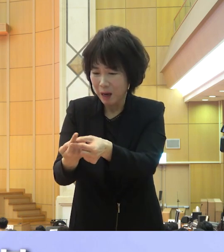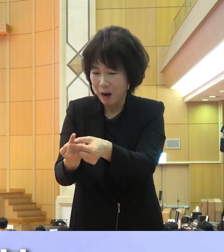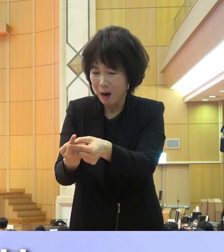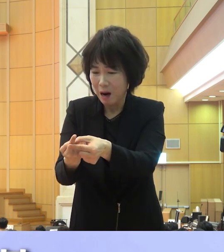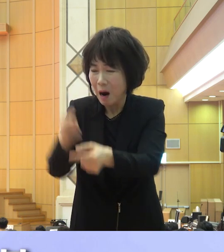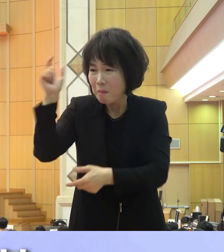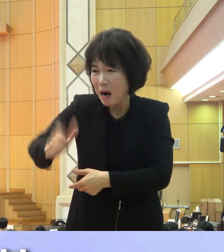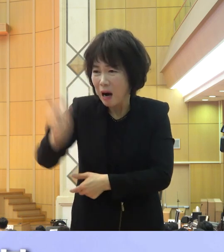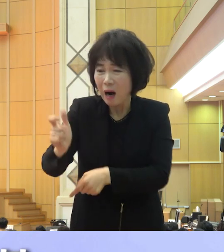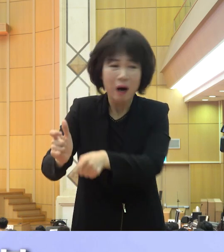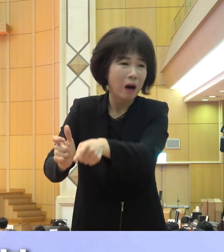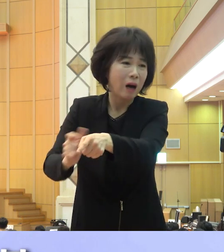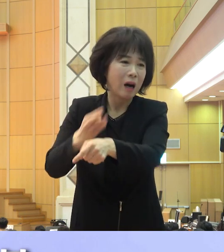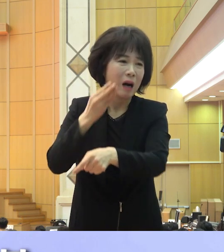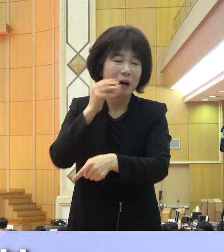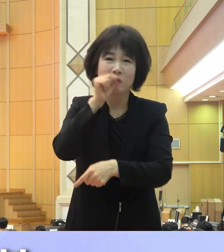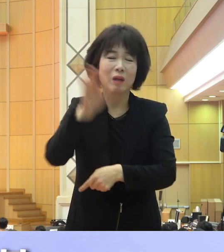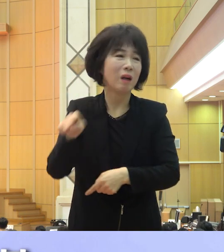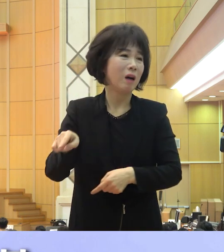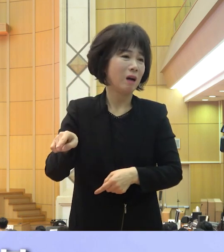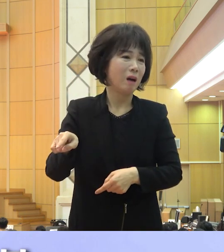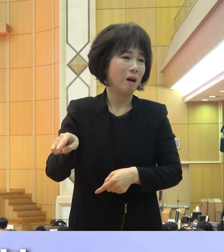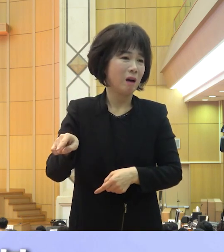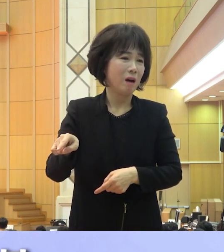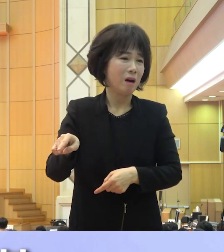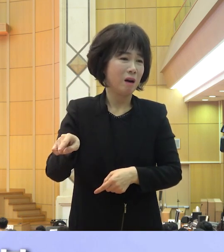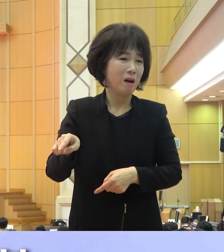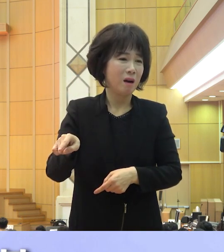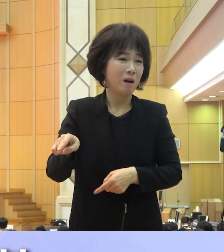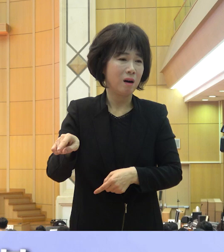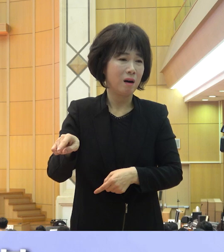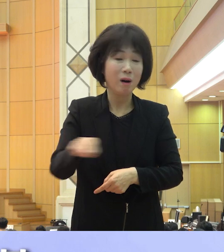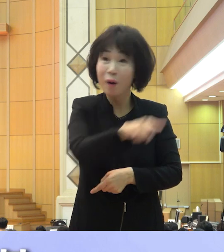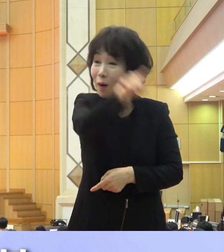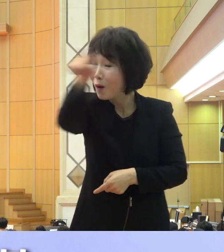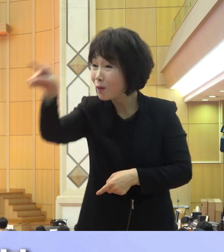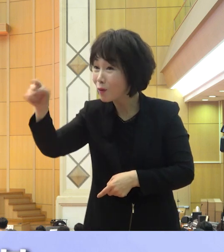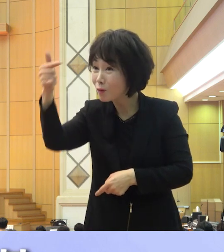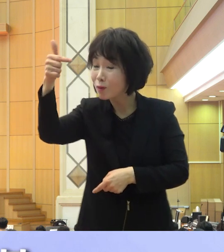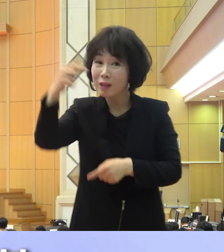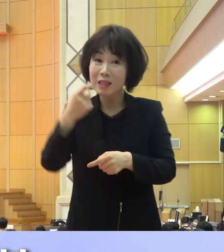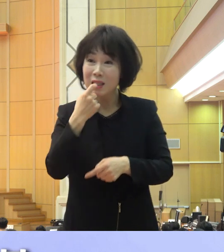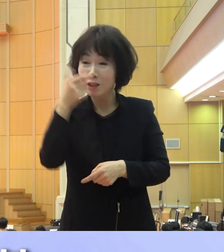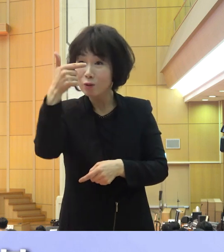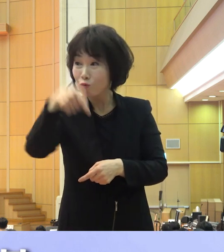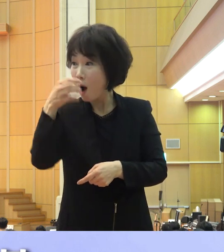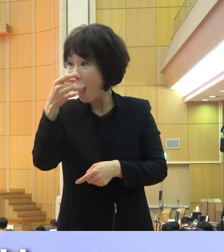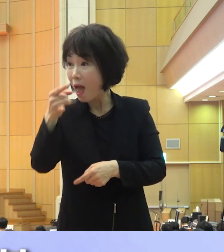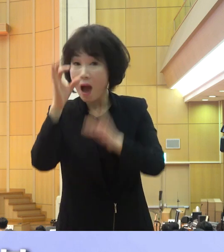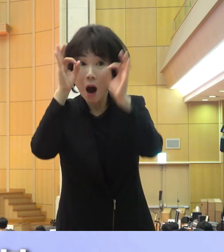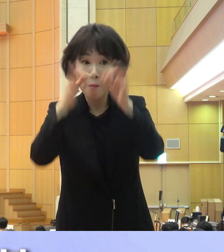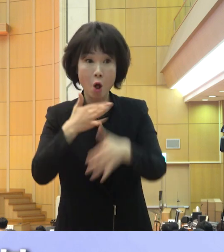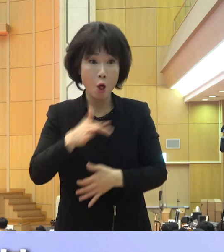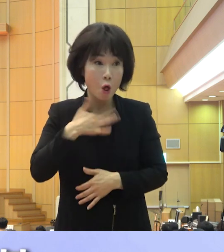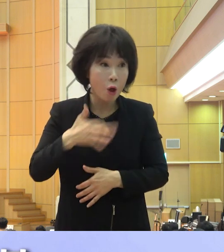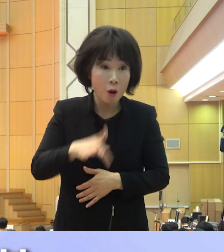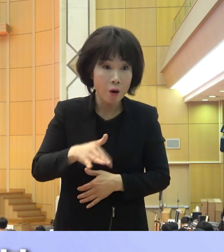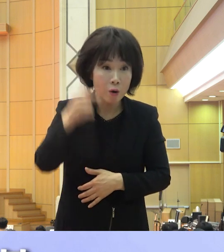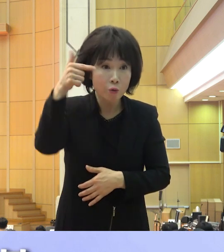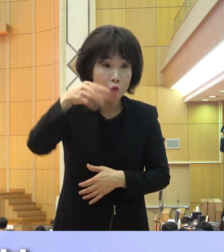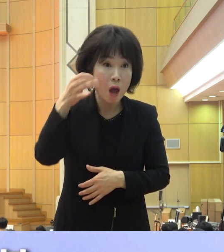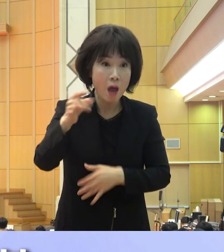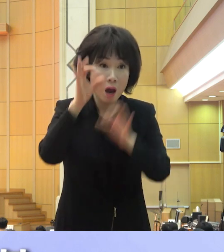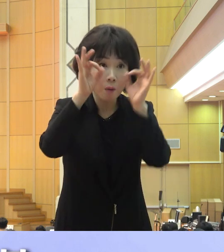얼룩이 집니다. 무슨 누에도 길러는 안 봤더라도 복이 났을 거 아니에요. 어느